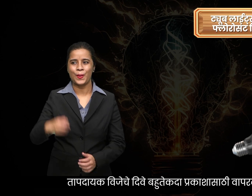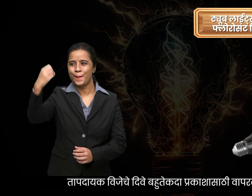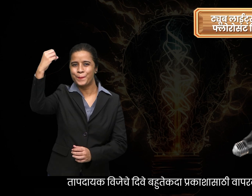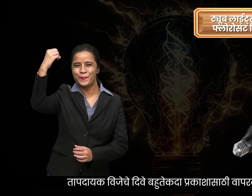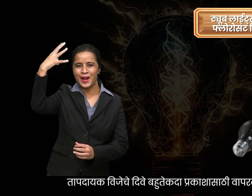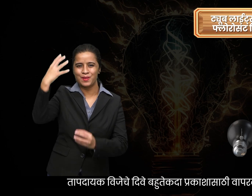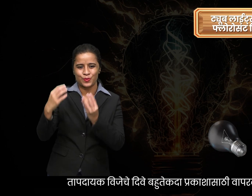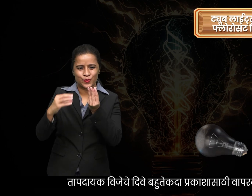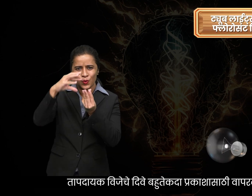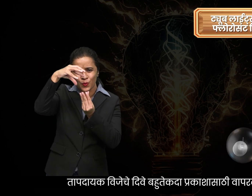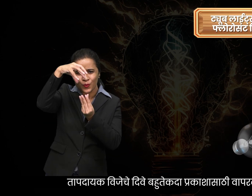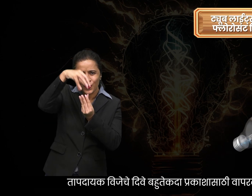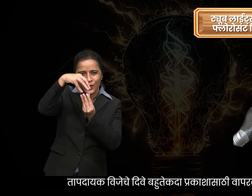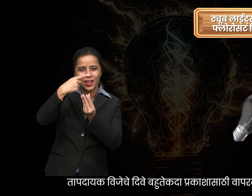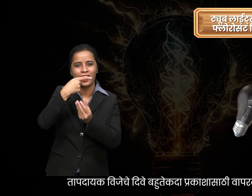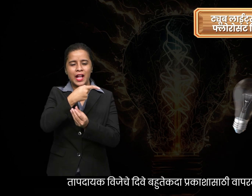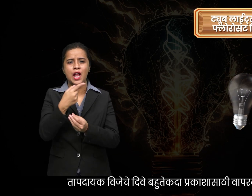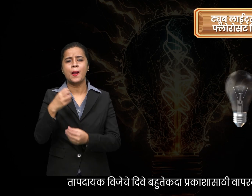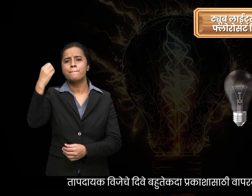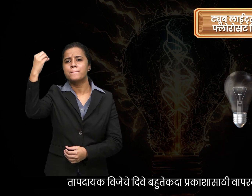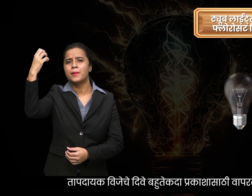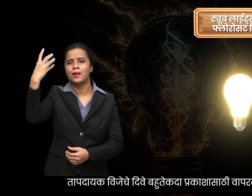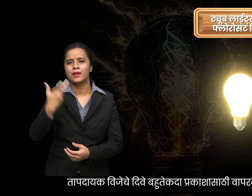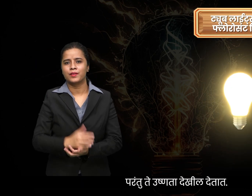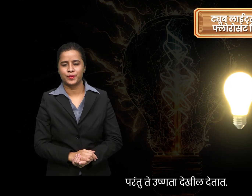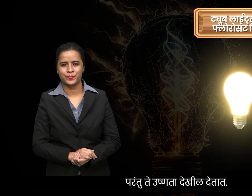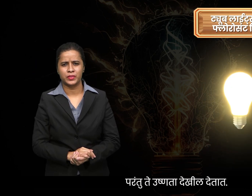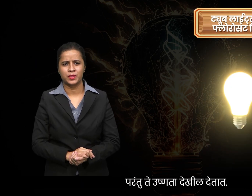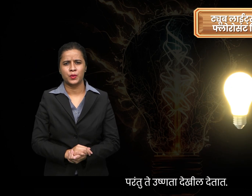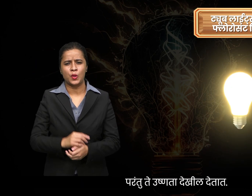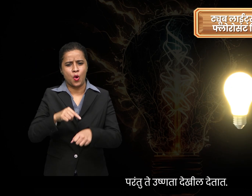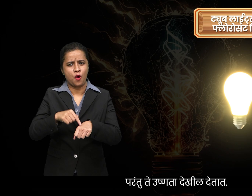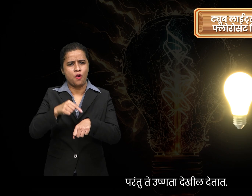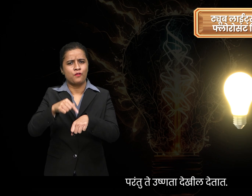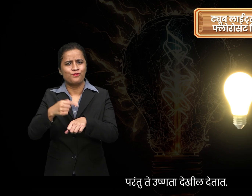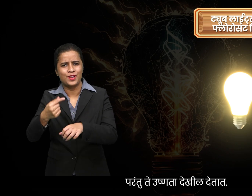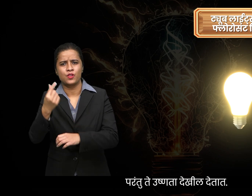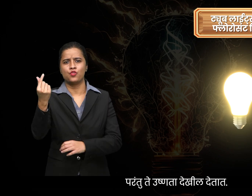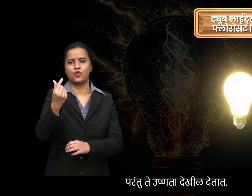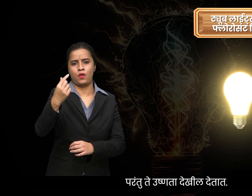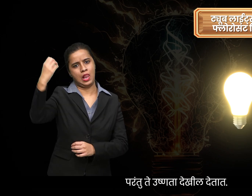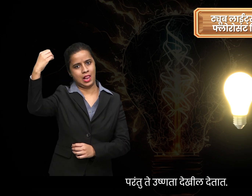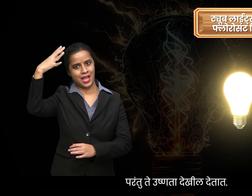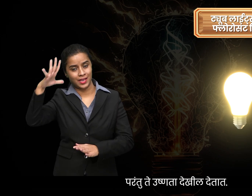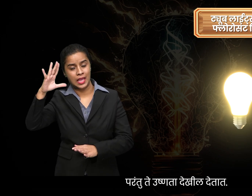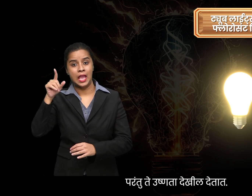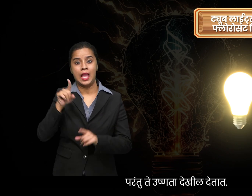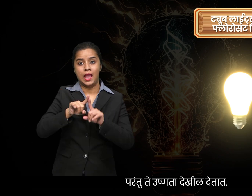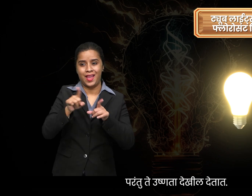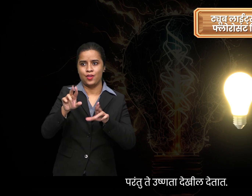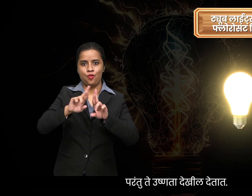तापदायक विजेचे दिवे बहुतेकदा प्रकाशासाठी वापरले जातात, परंतु ते उष्णता देखील देतात.